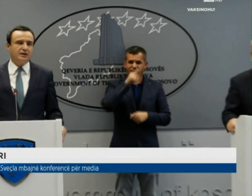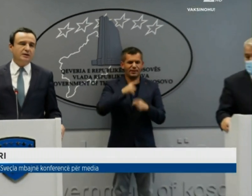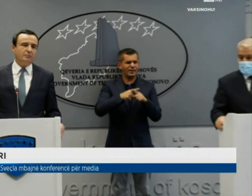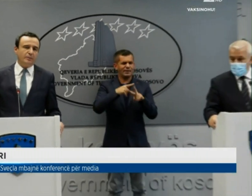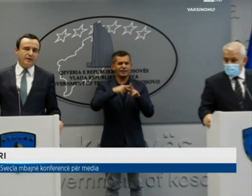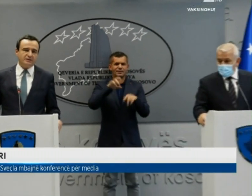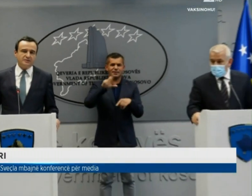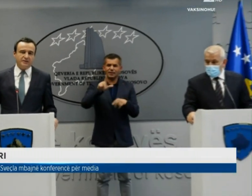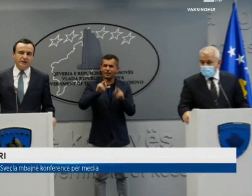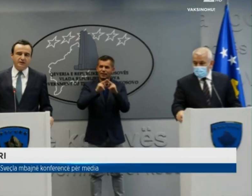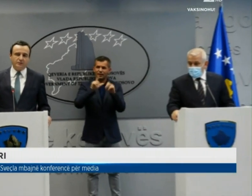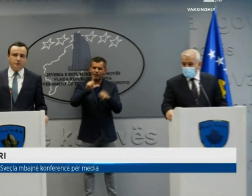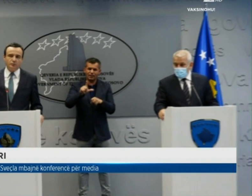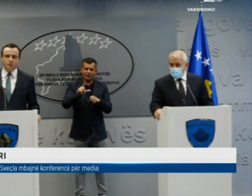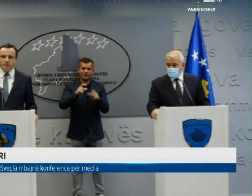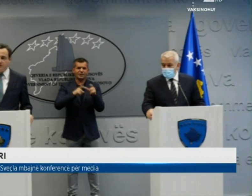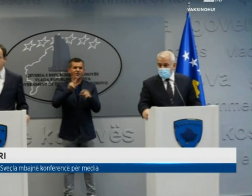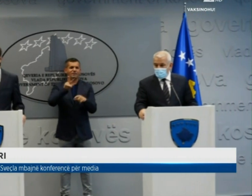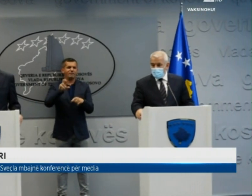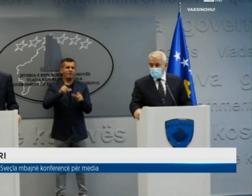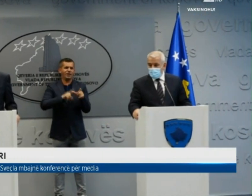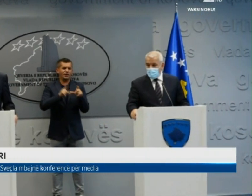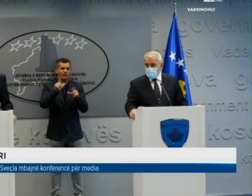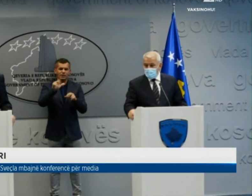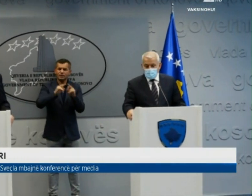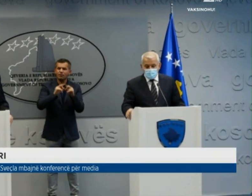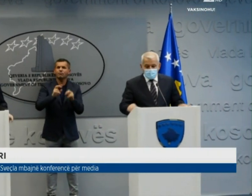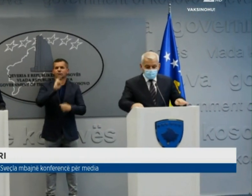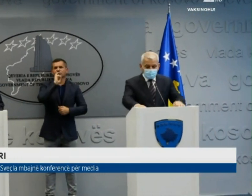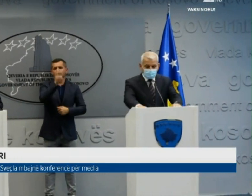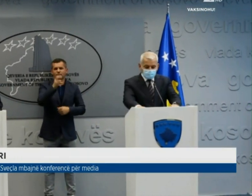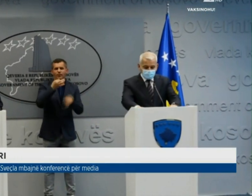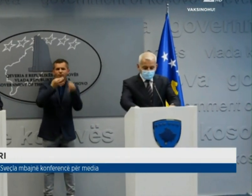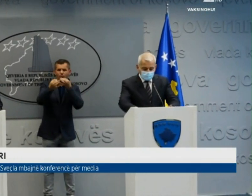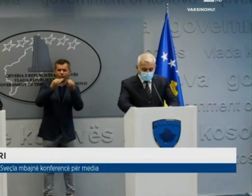Sfeqlës, para se përgjigjemi në pyetjet tuaja.